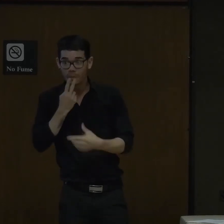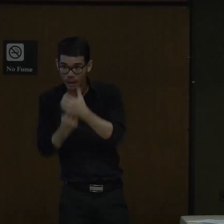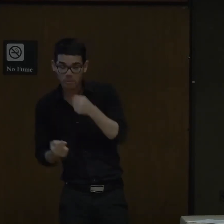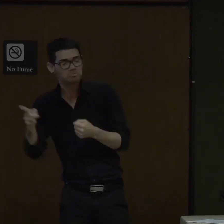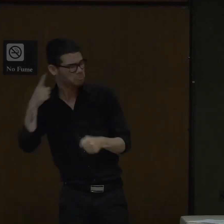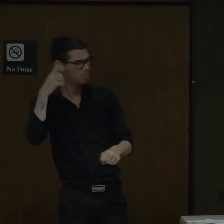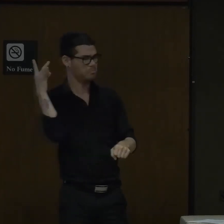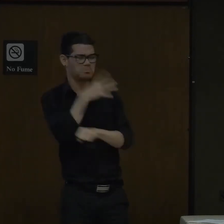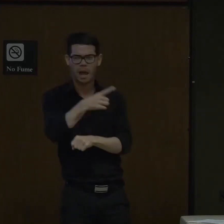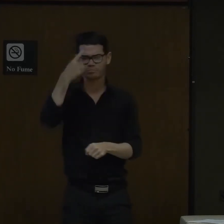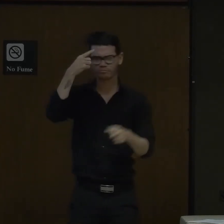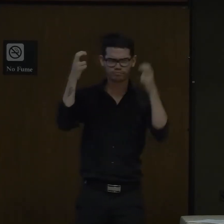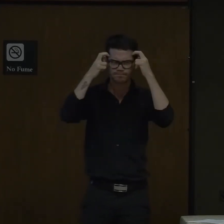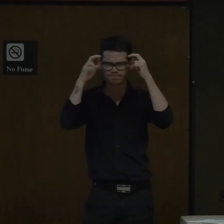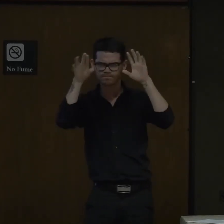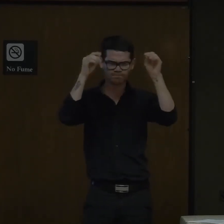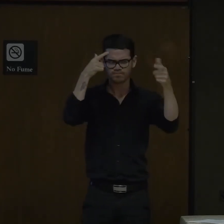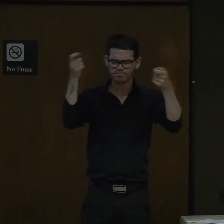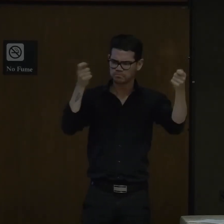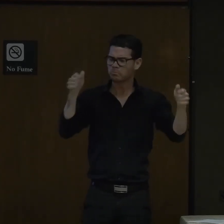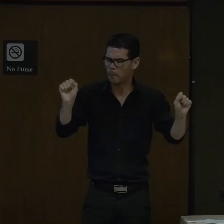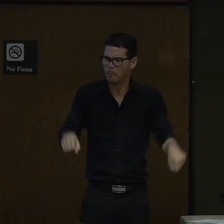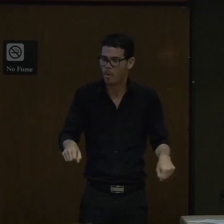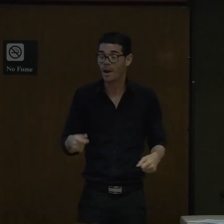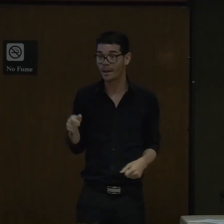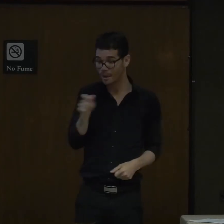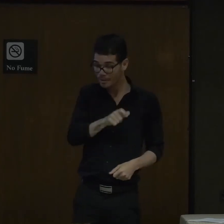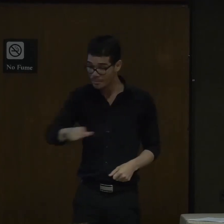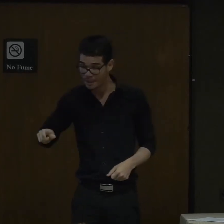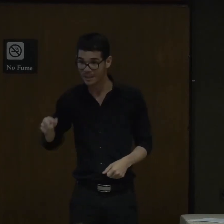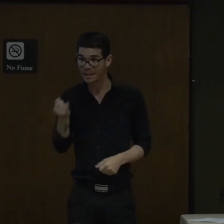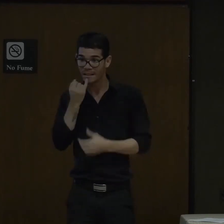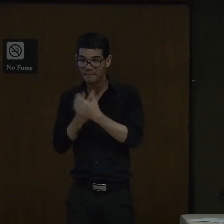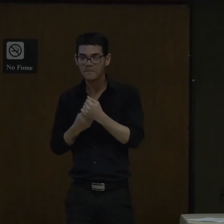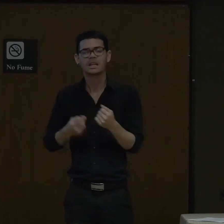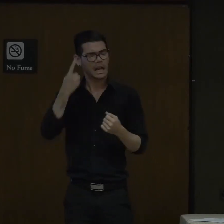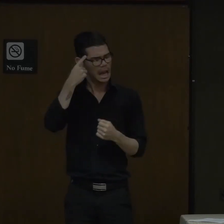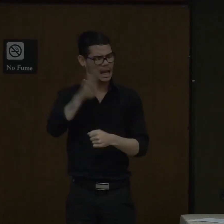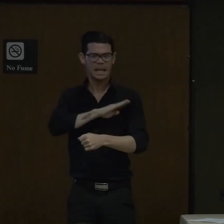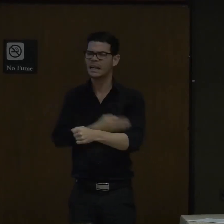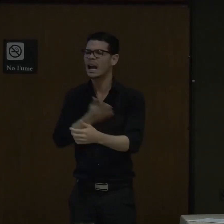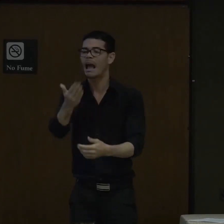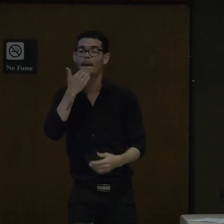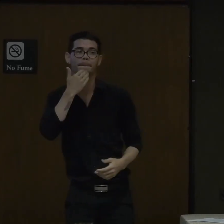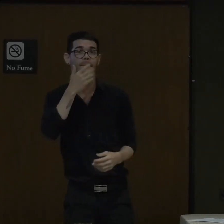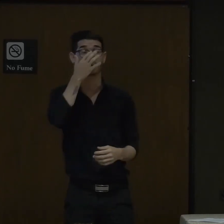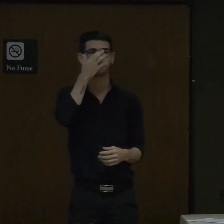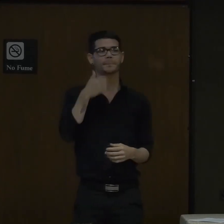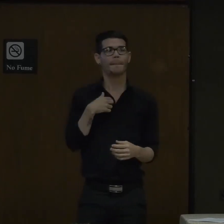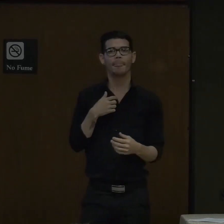Por ejemplo, los bilingües son más capaces de suprimir, cuando están haciendo una tarea, por ejemplo, una